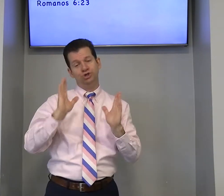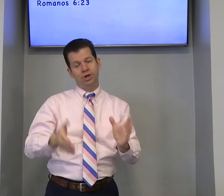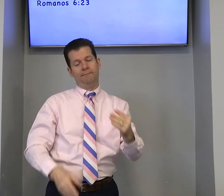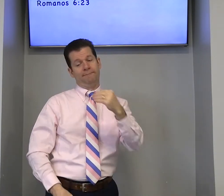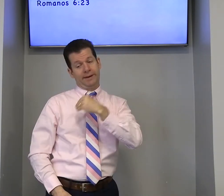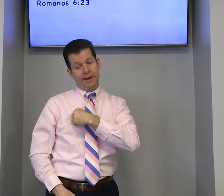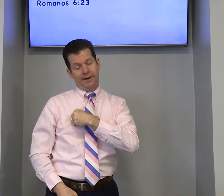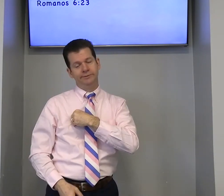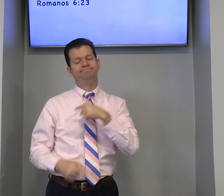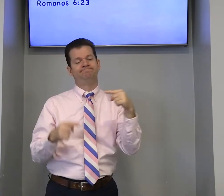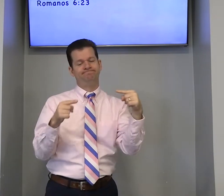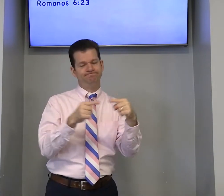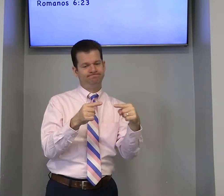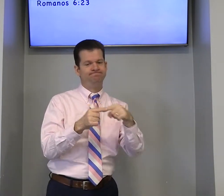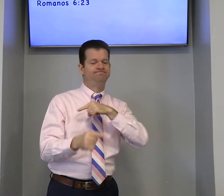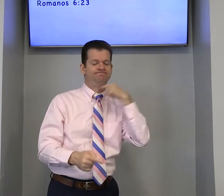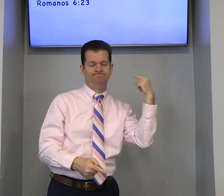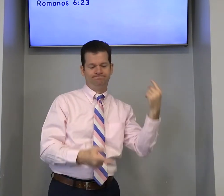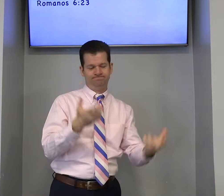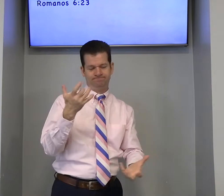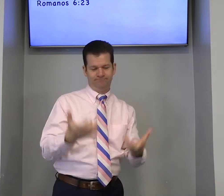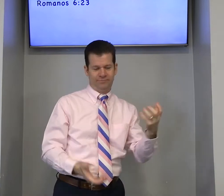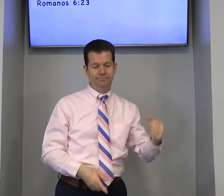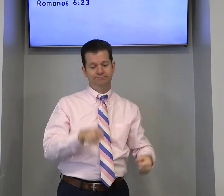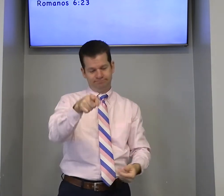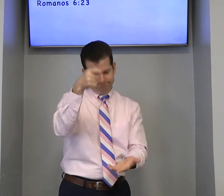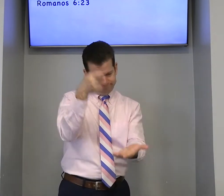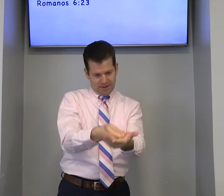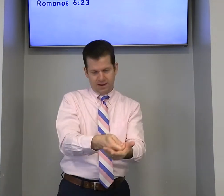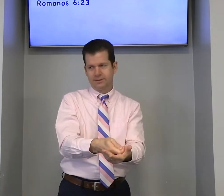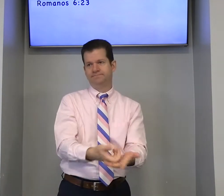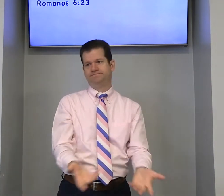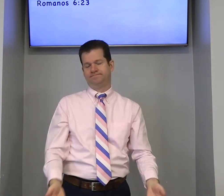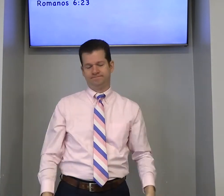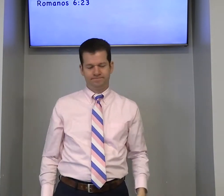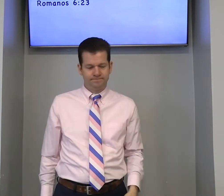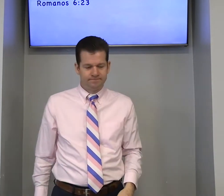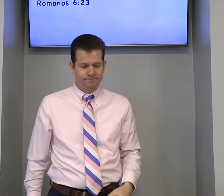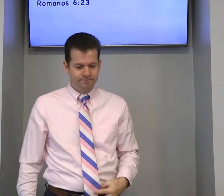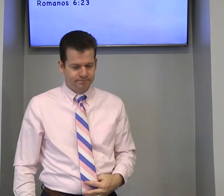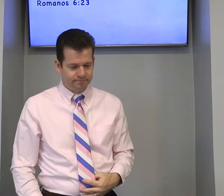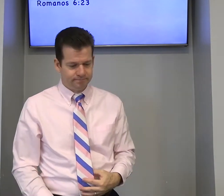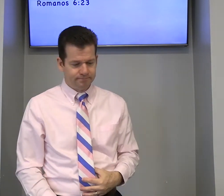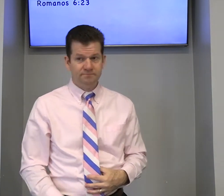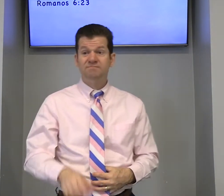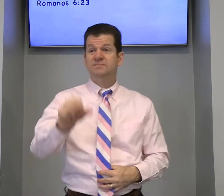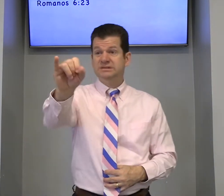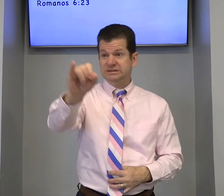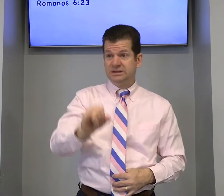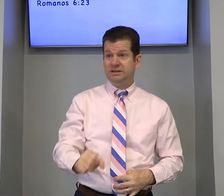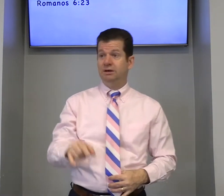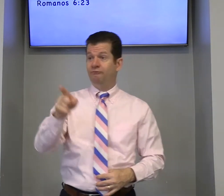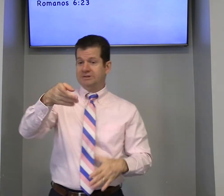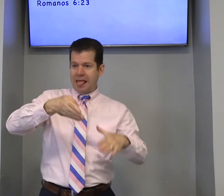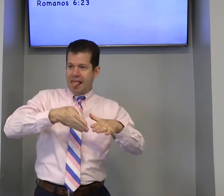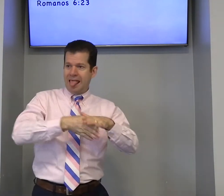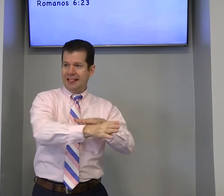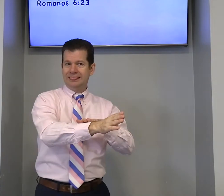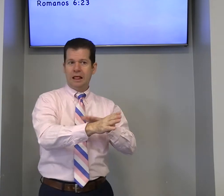Porque Deus fala que por causa do pecado precisamos morrer e ir para o inferno. Esse é o pagamento